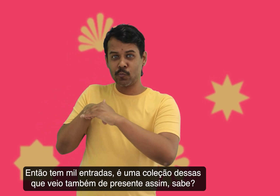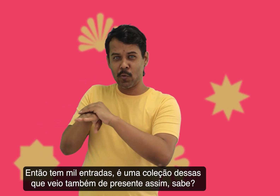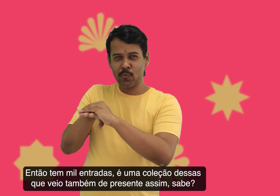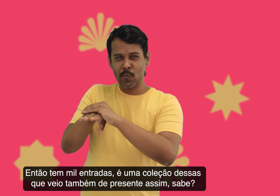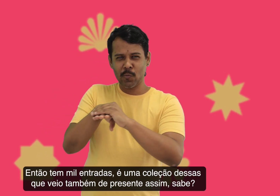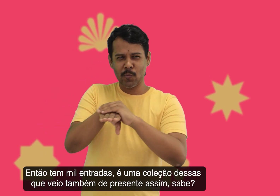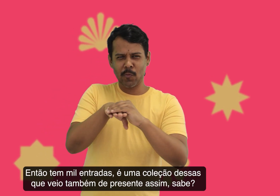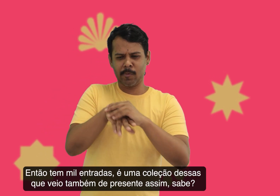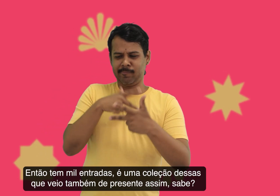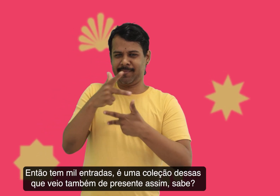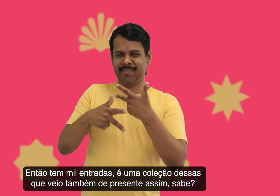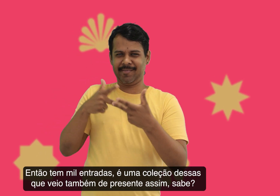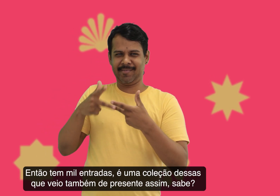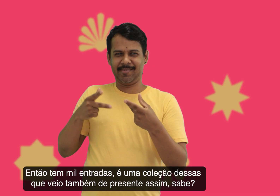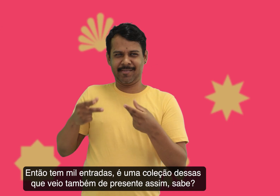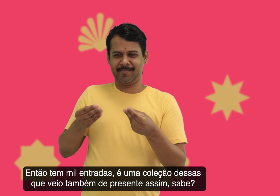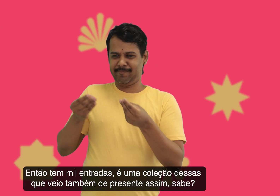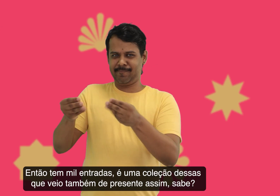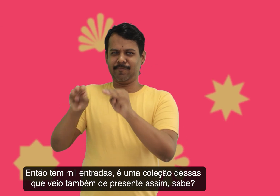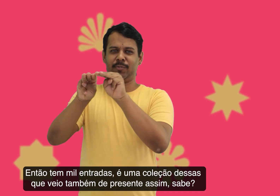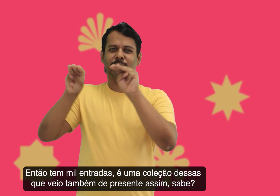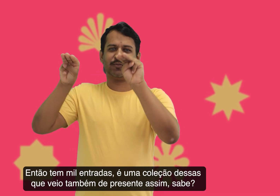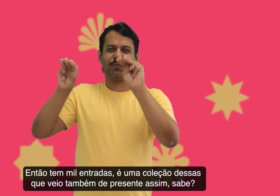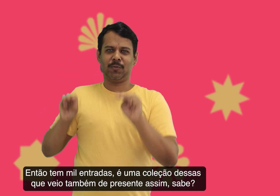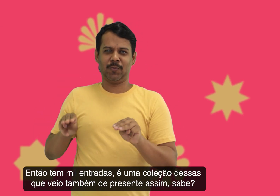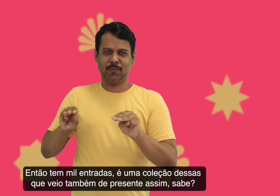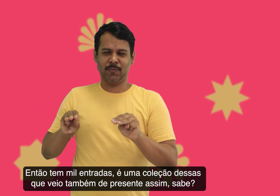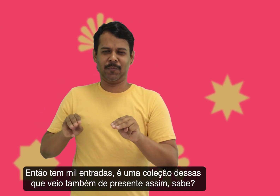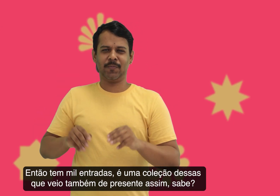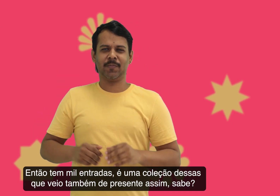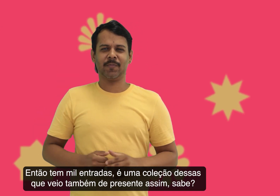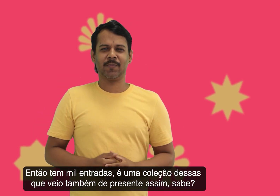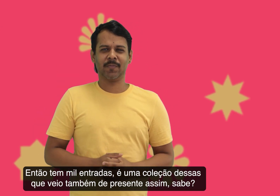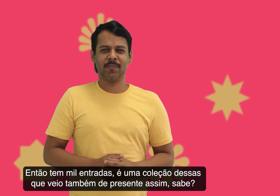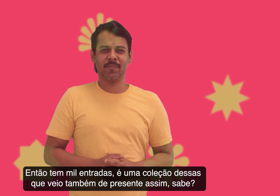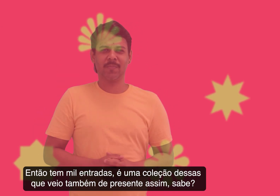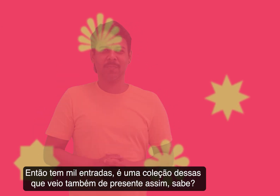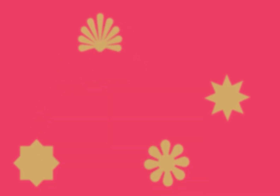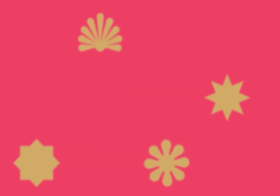1000 entradas. É uma coleção também dessas que essas veio também de presente, assim, sabe?